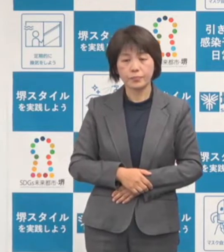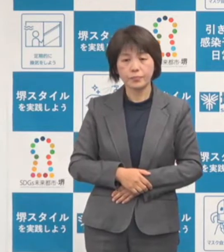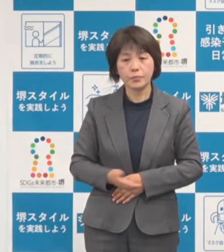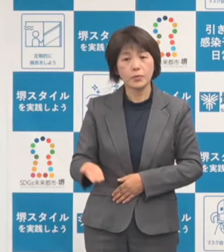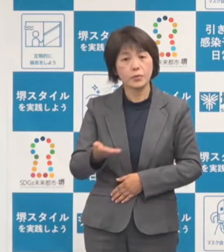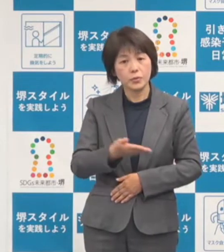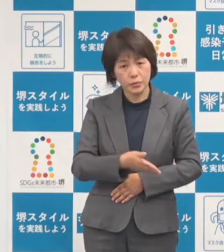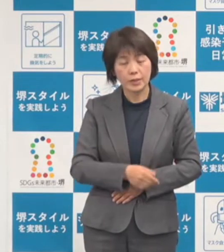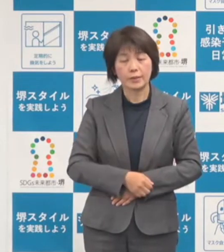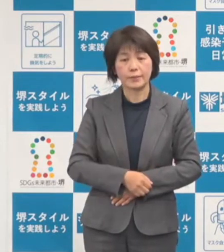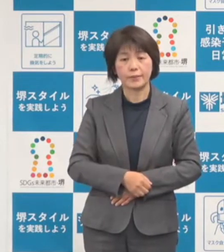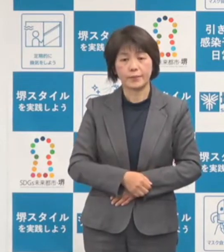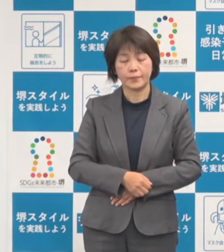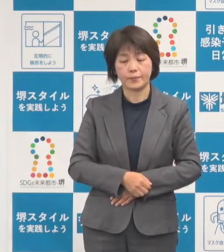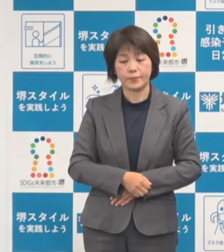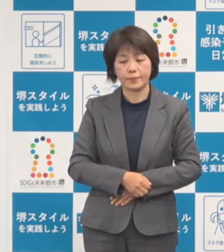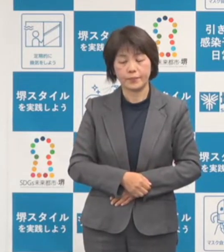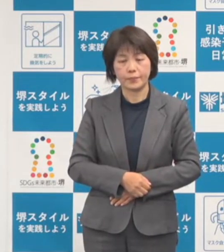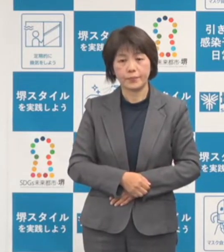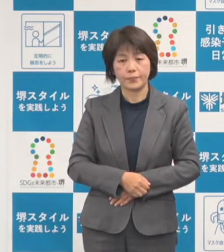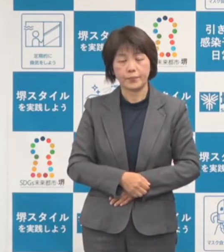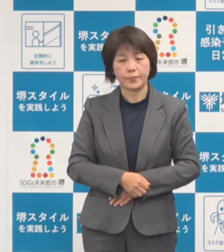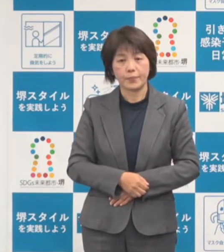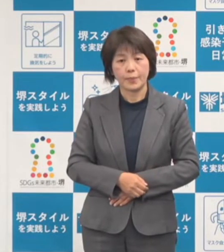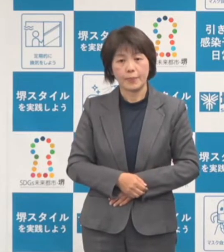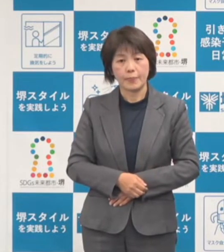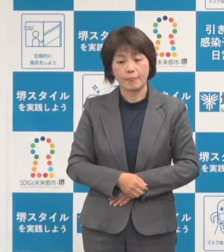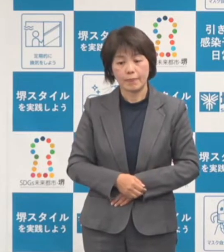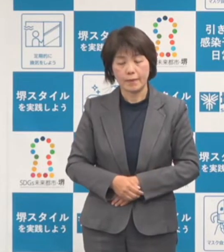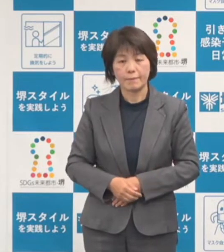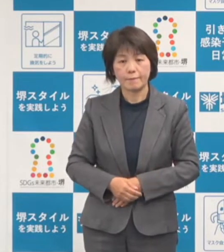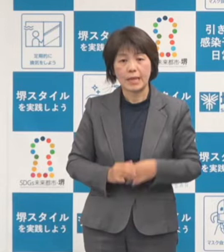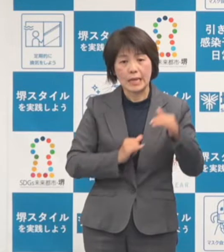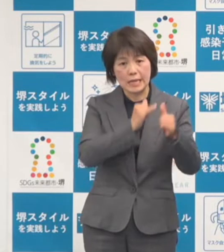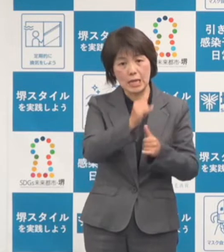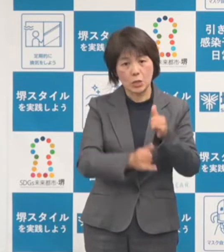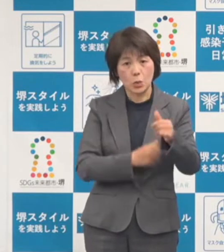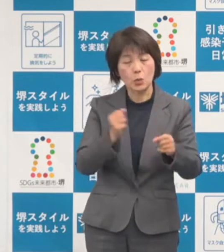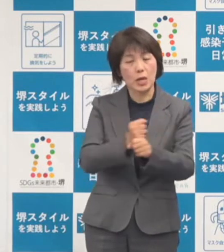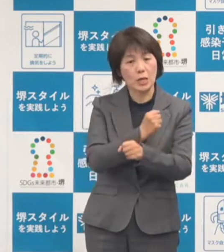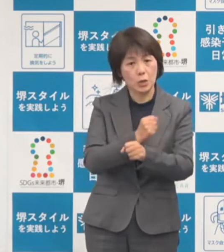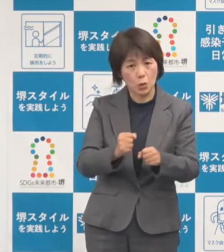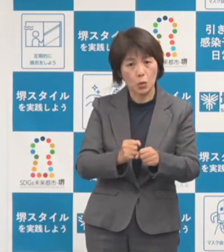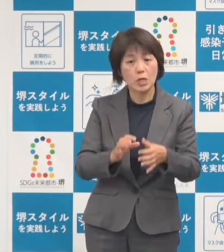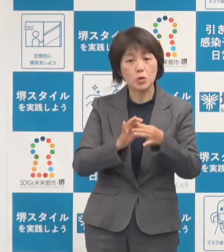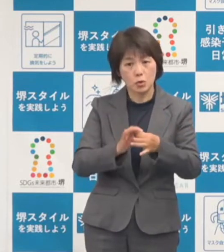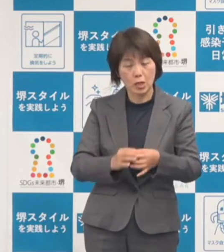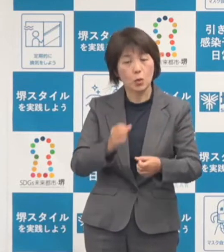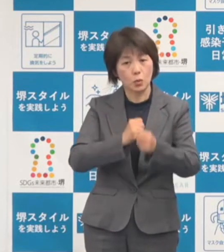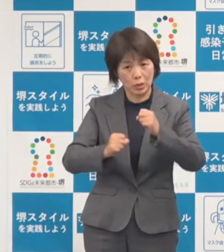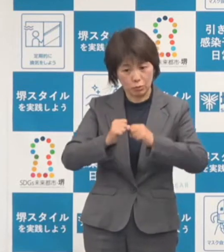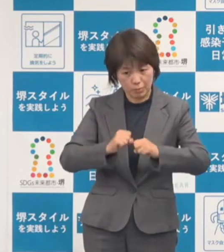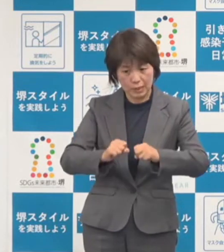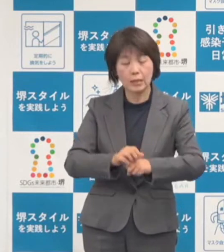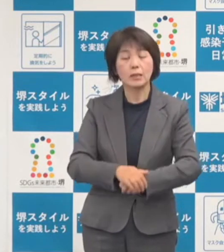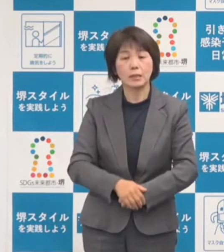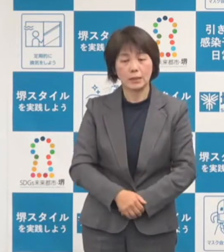続きまして案件としまして、伝統産業の取り組みについてです。